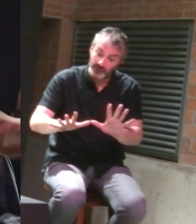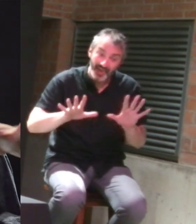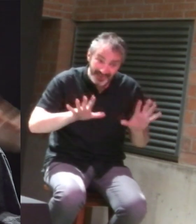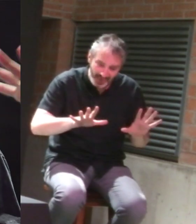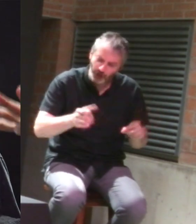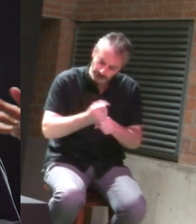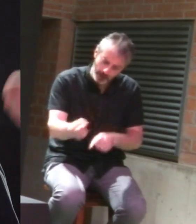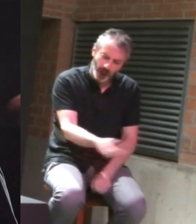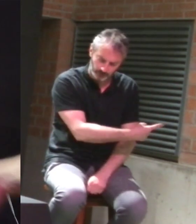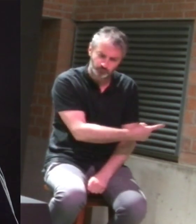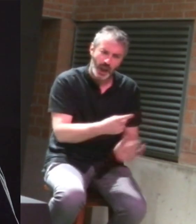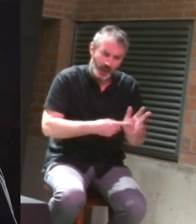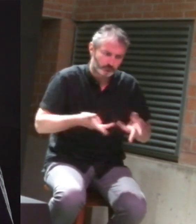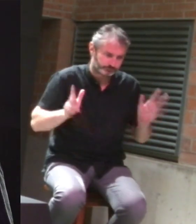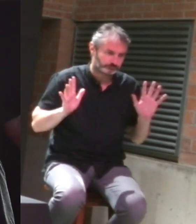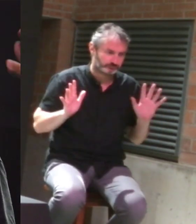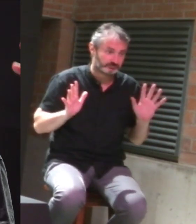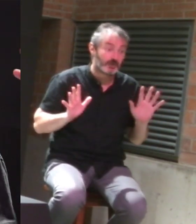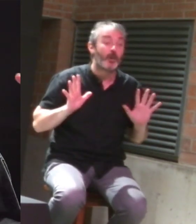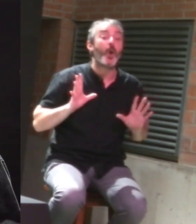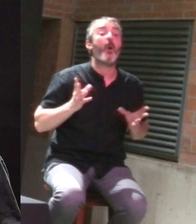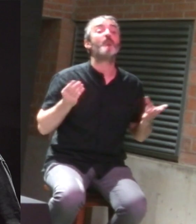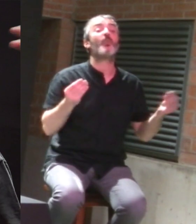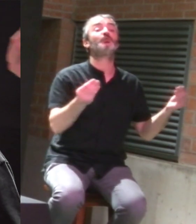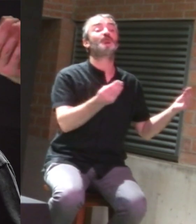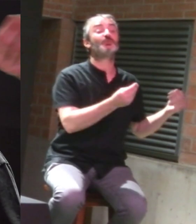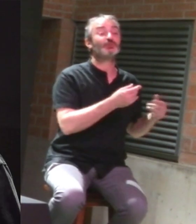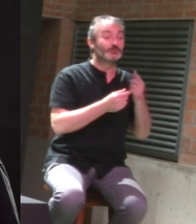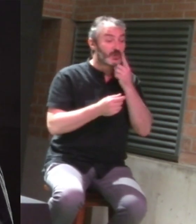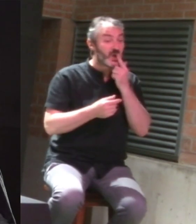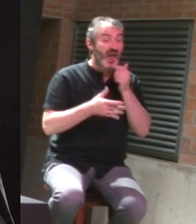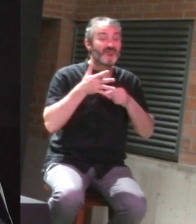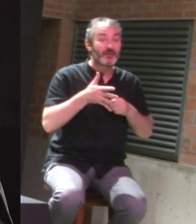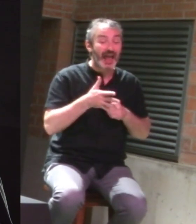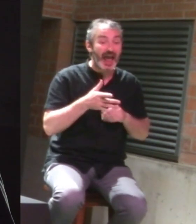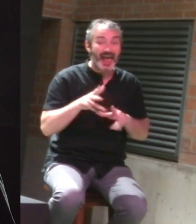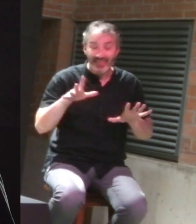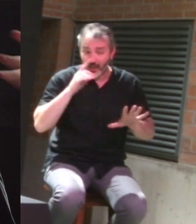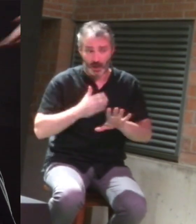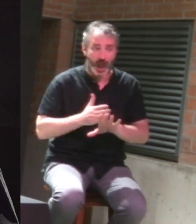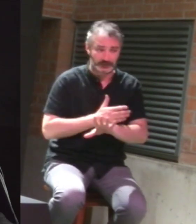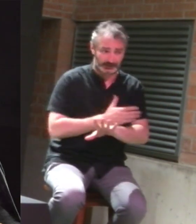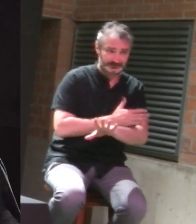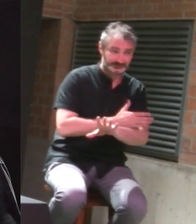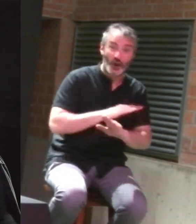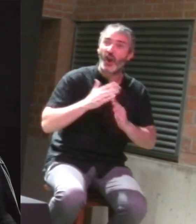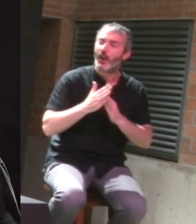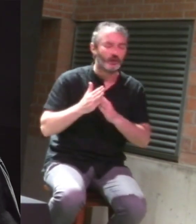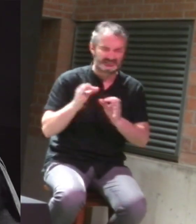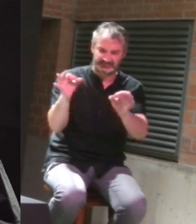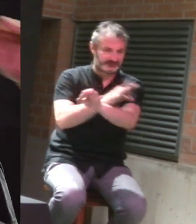decir, a partir de esa edad era legal, pero había muchos niños y niñas que se incorporaban antes, que no iban a la